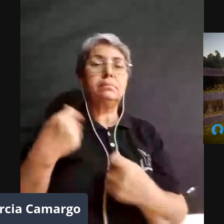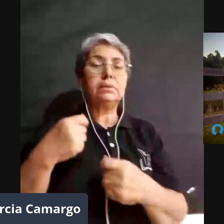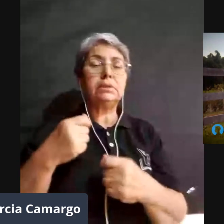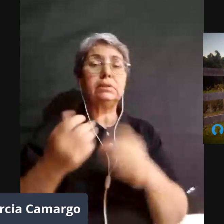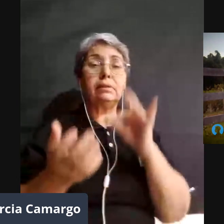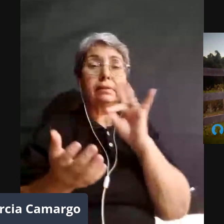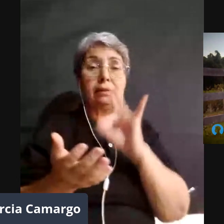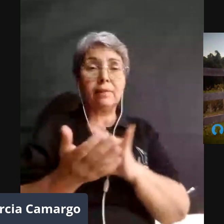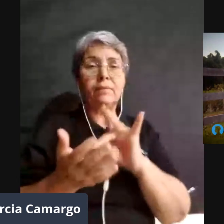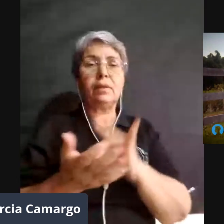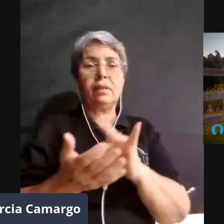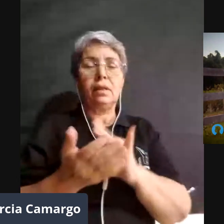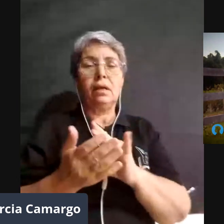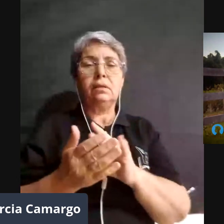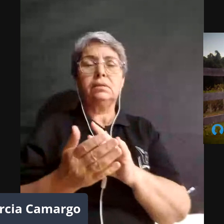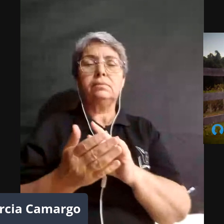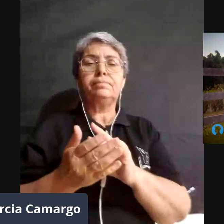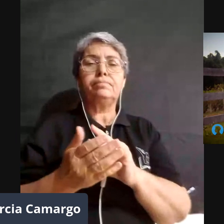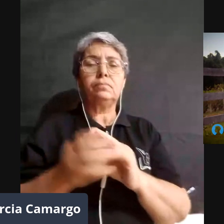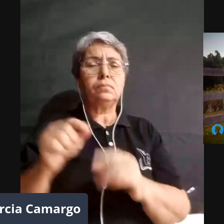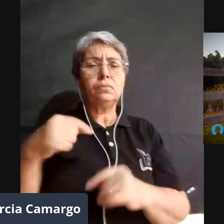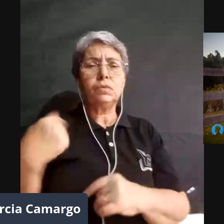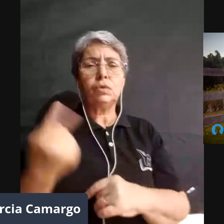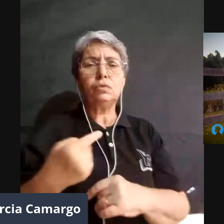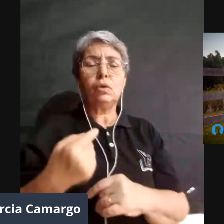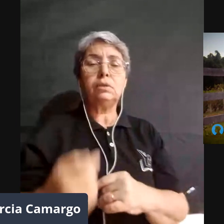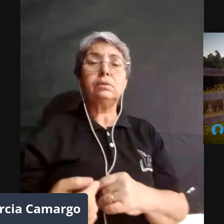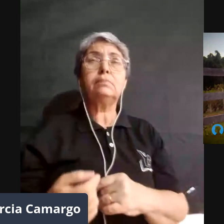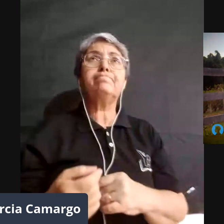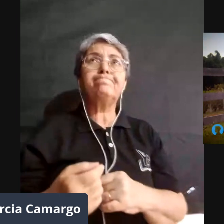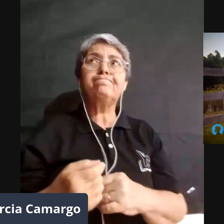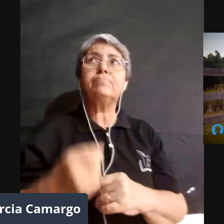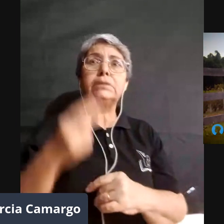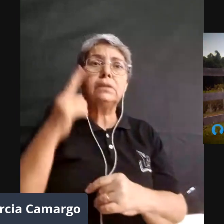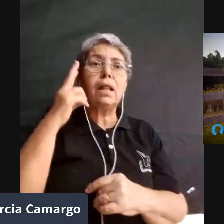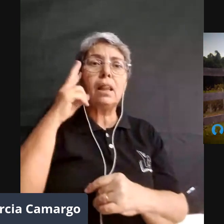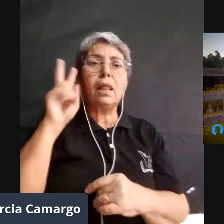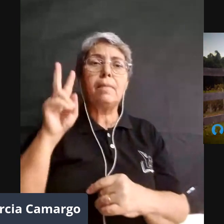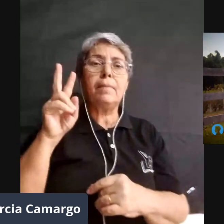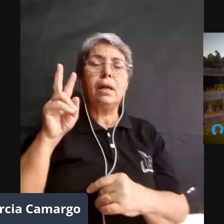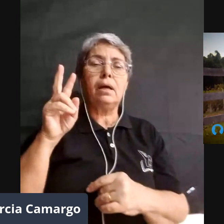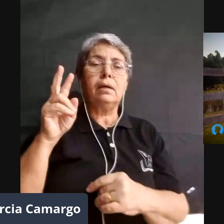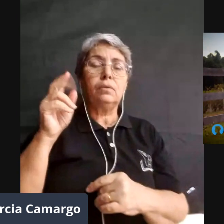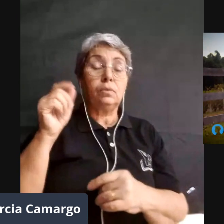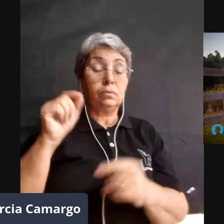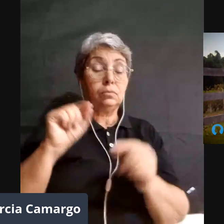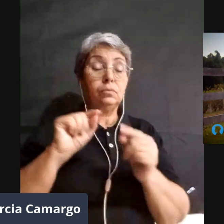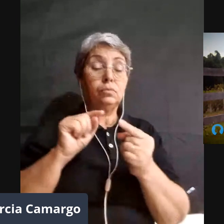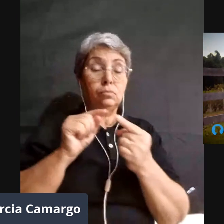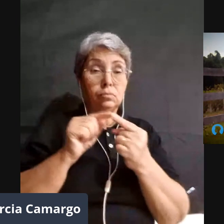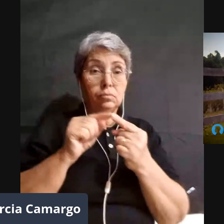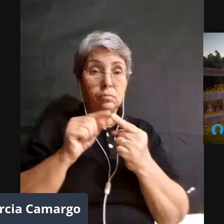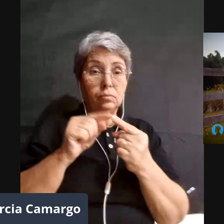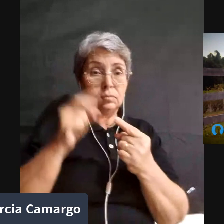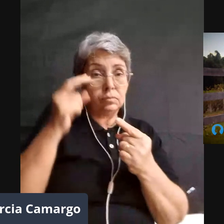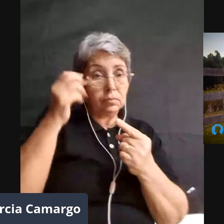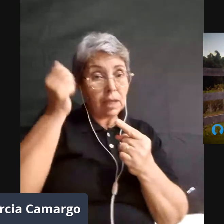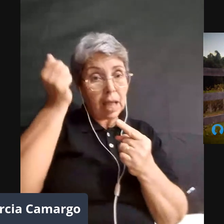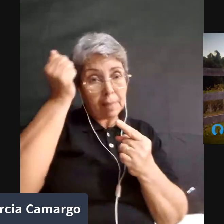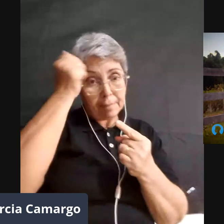E aqui nós precisamos nos lembrar da íntima relação que existe entre arrependimento e o dia da